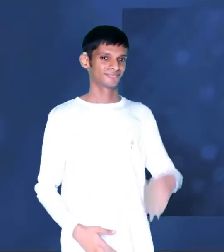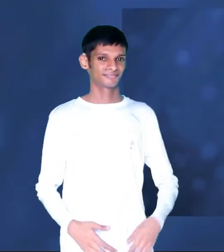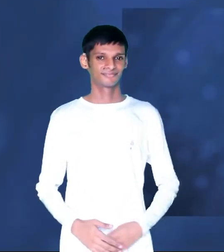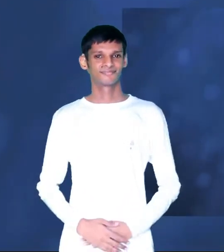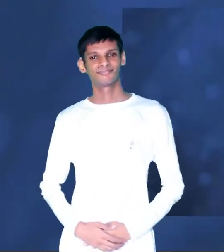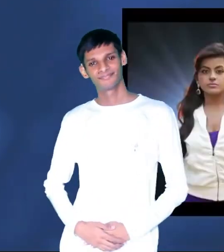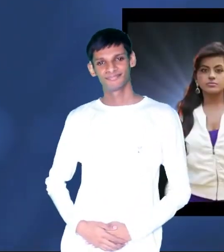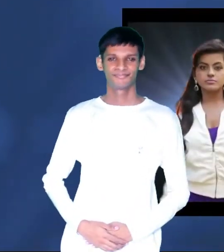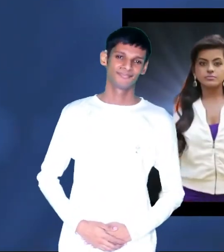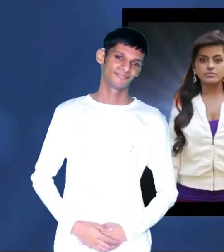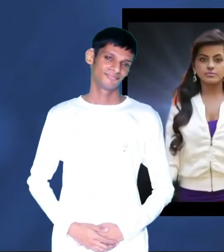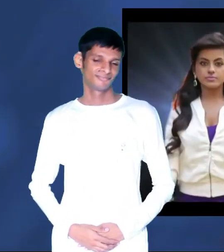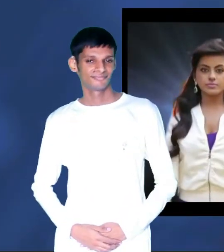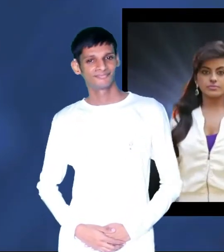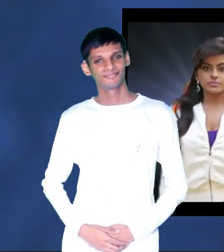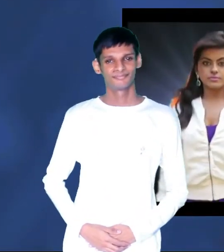की कहानी।